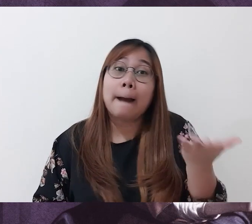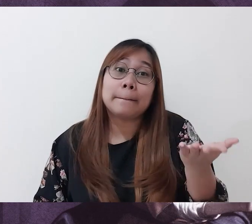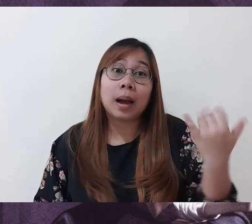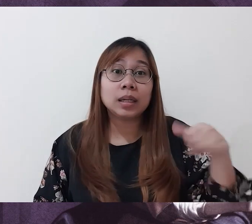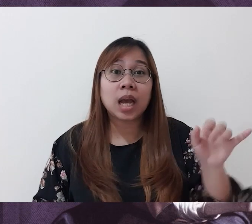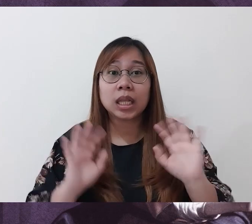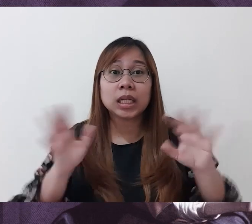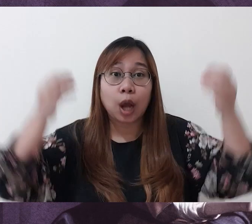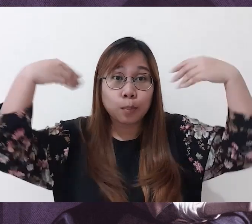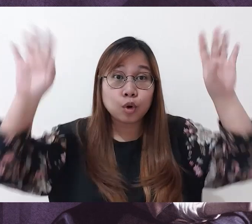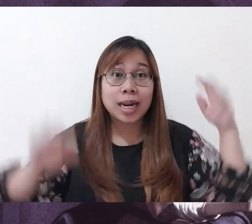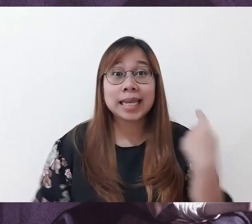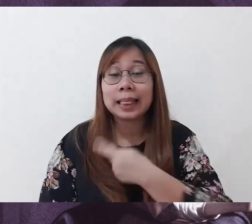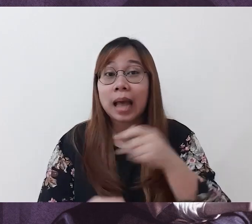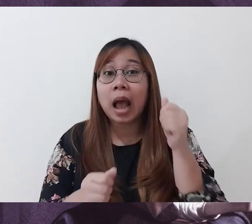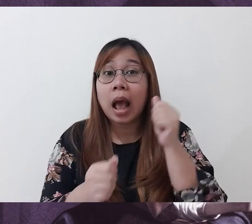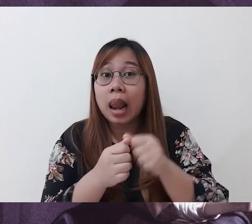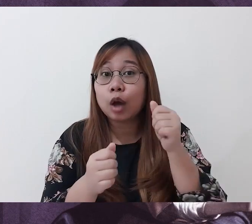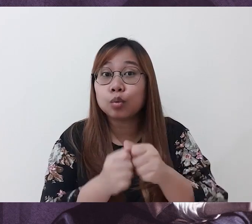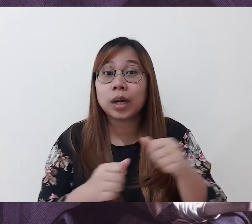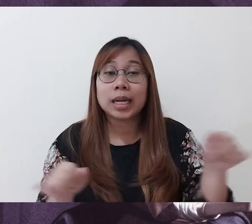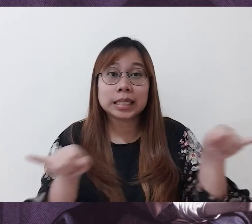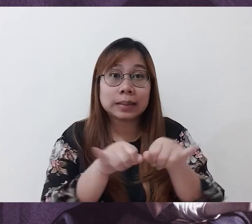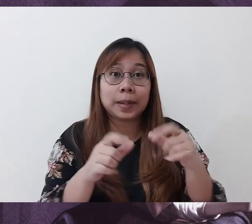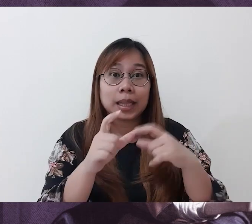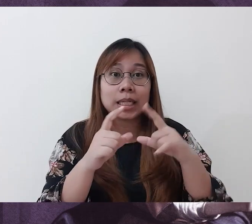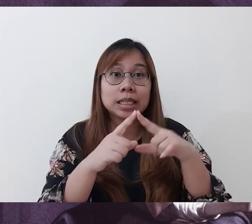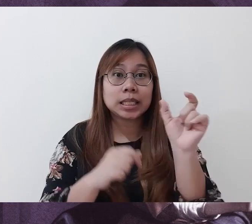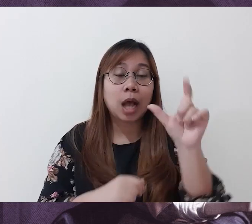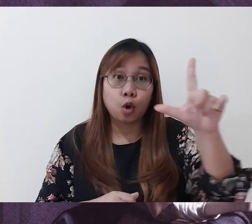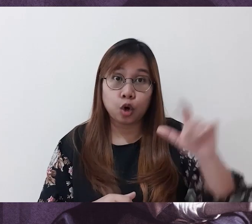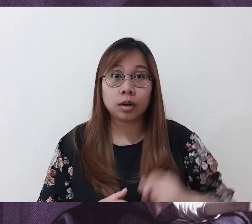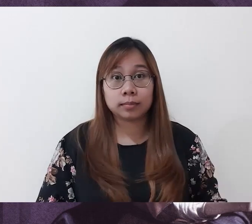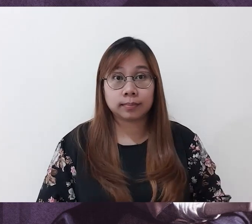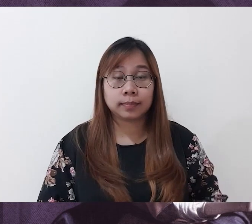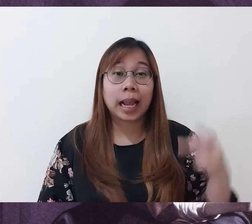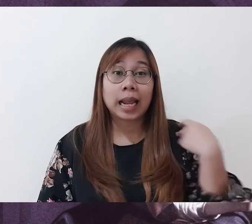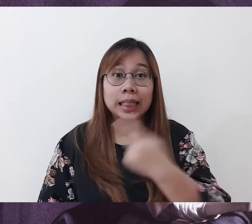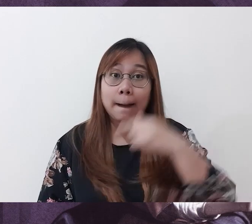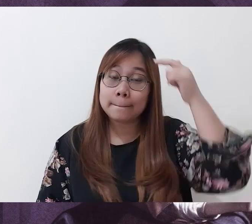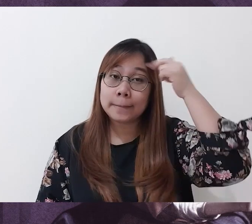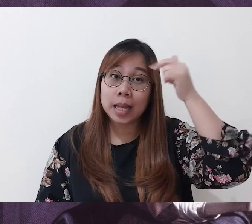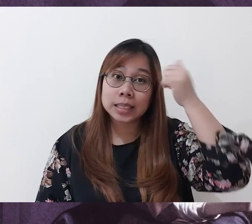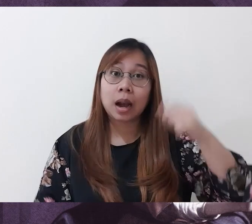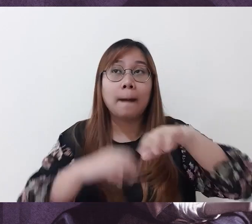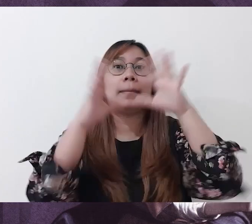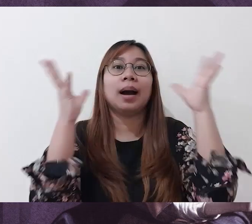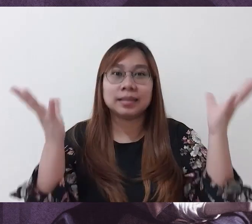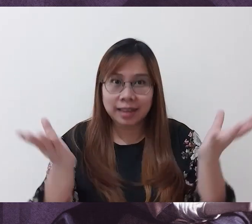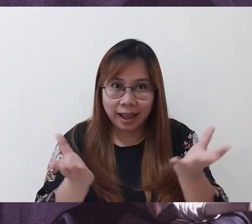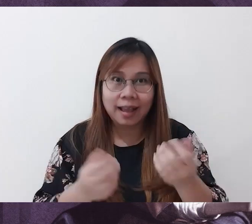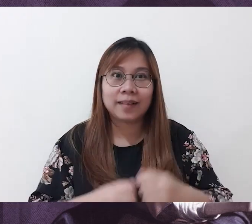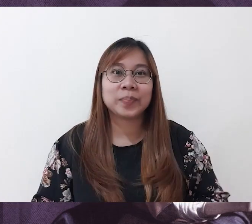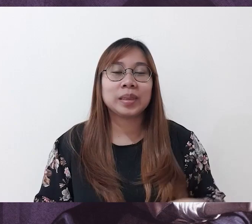boleh kita lakukan. Jangan banyak dalam kehidupan Saul itu jangan kita lakukan. Kita tetap pelajari, dan saya percaya kita akan